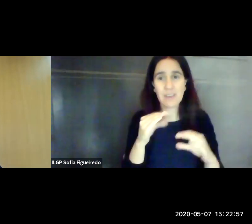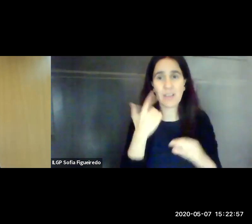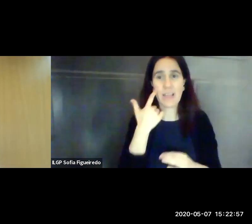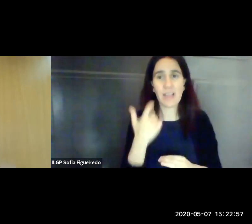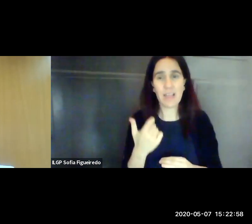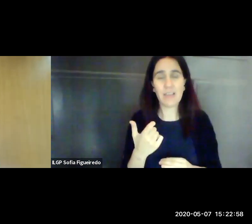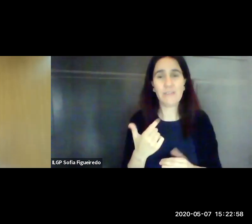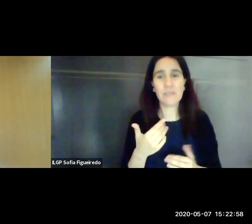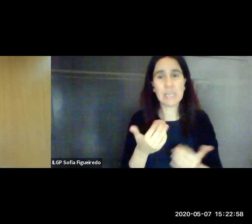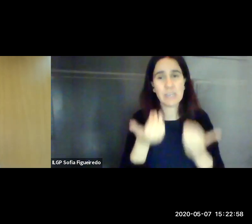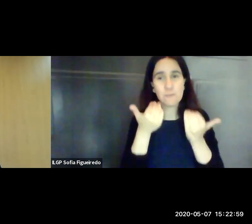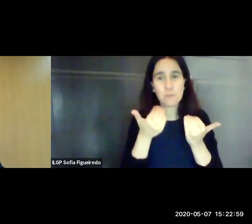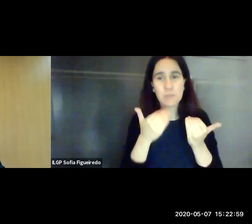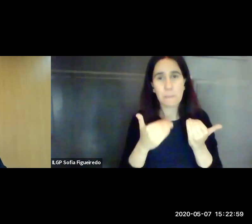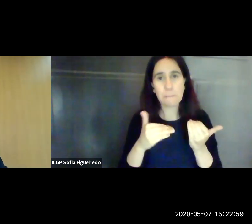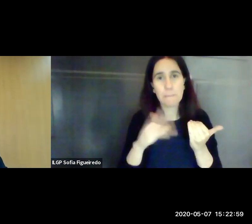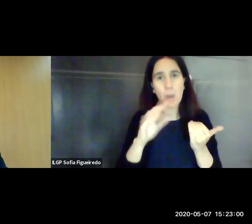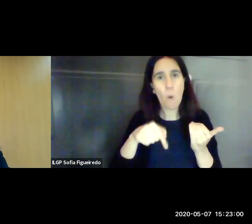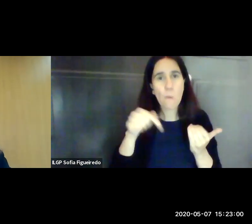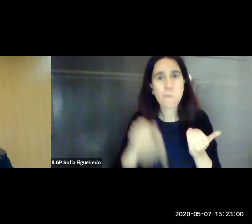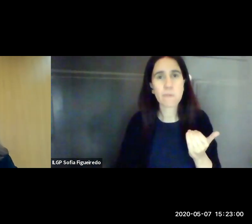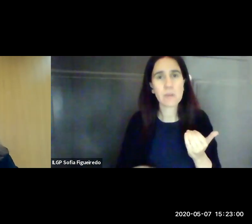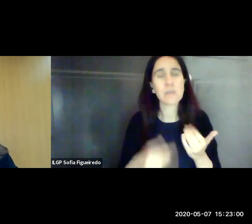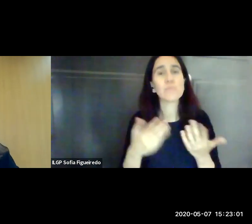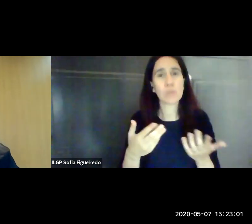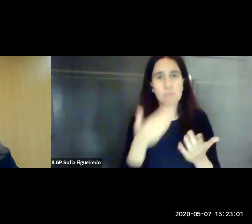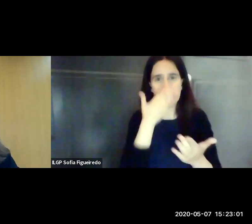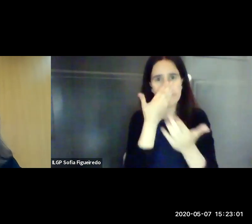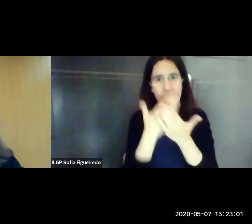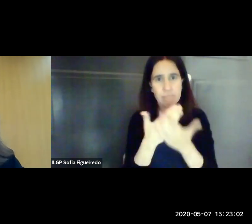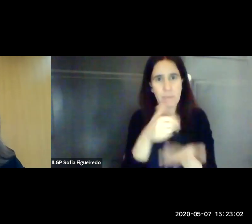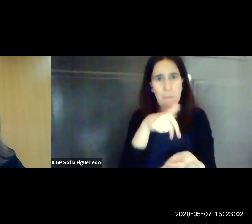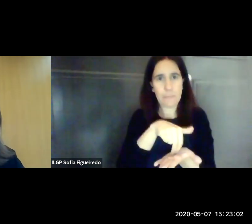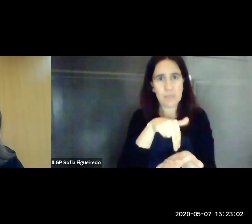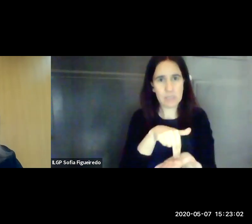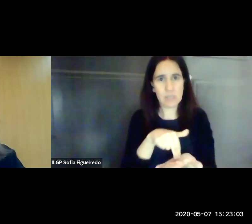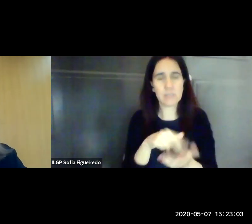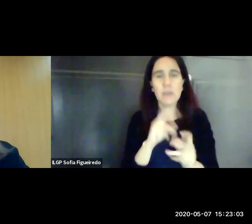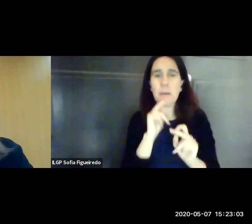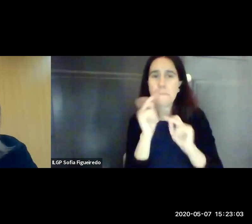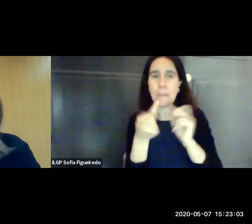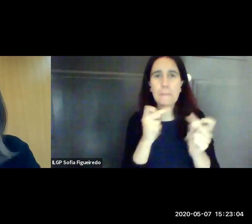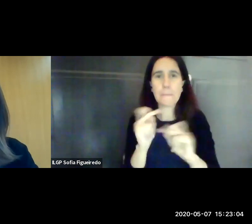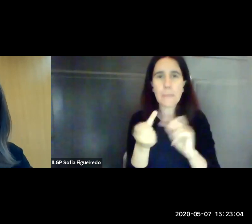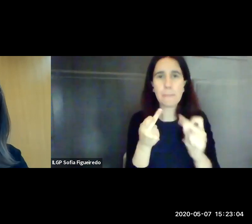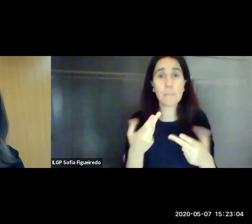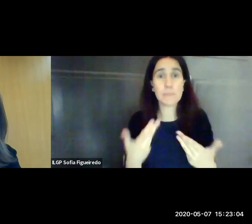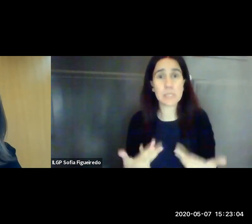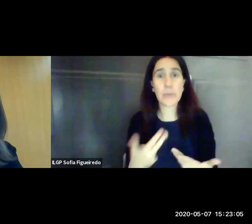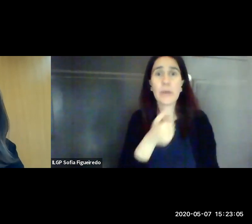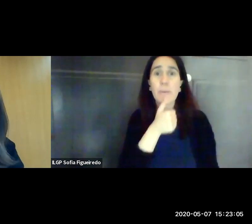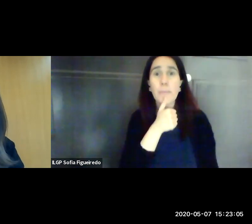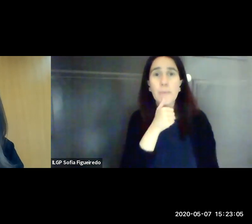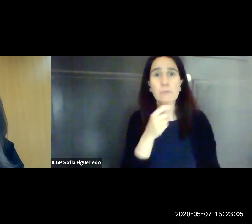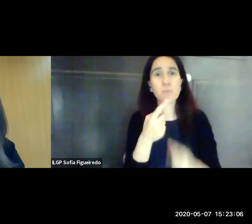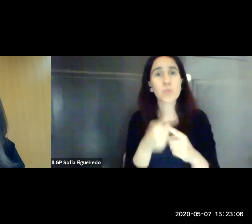informação mais imediata, porque é ao vivo, presencialmente, que teríamos o feedback. No entanto, agora temos uma forma